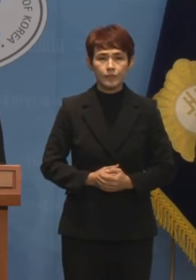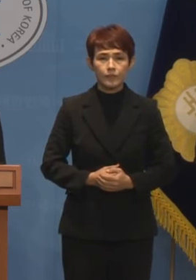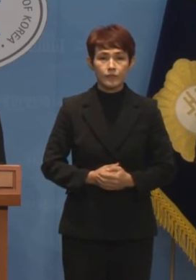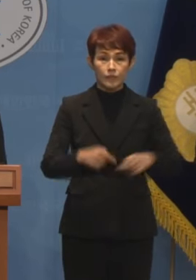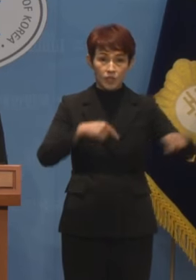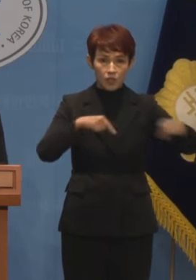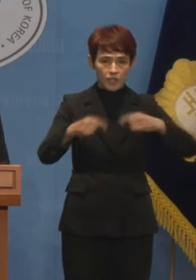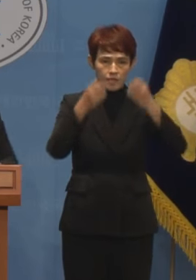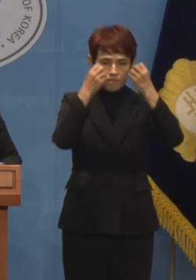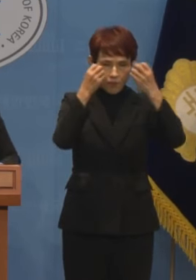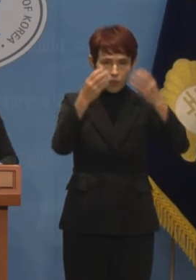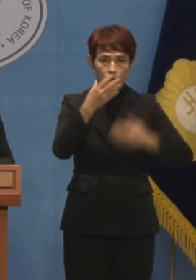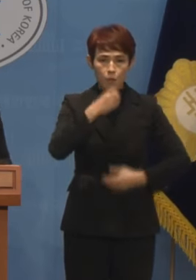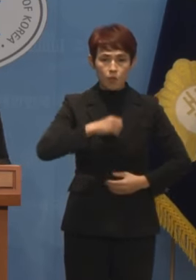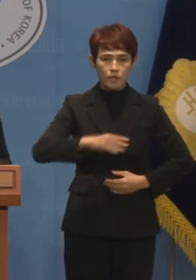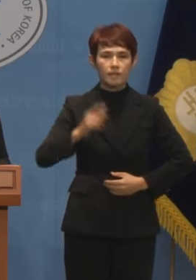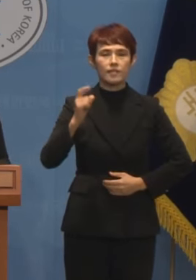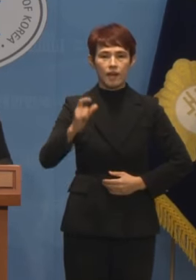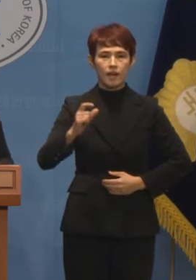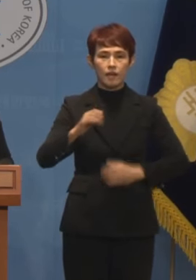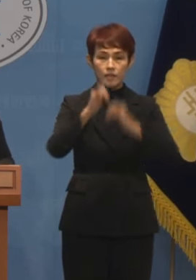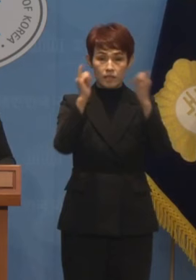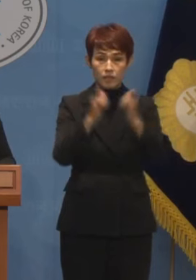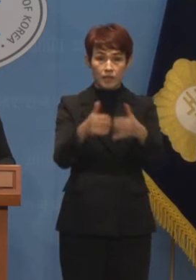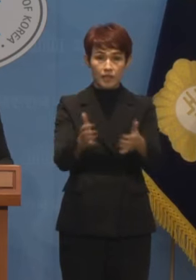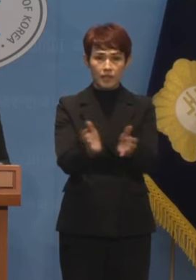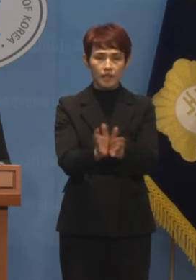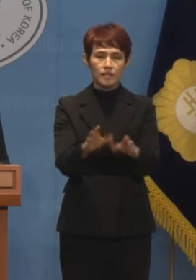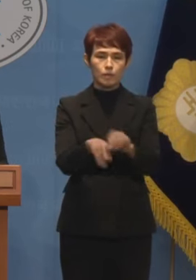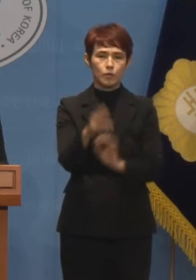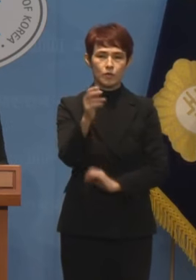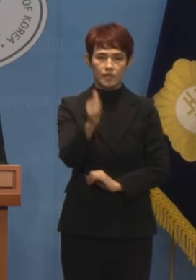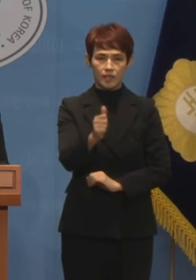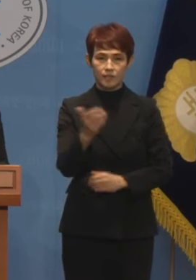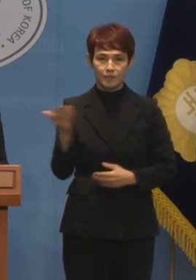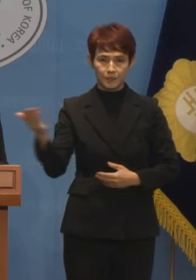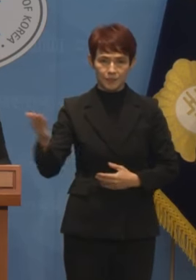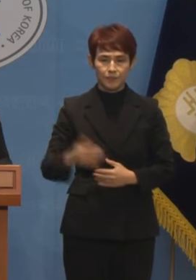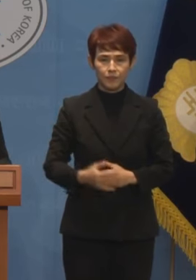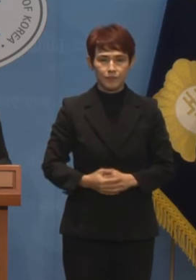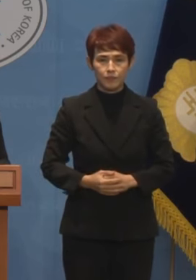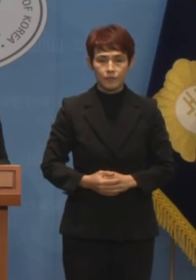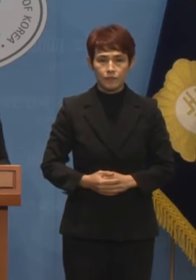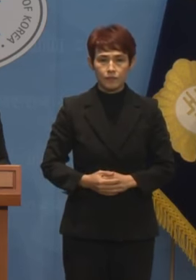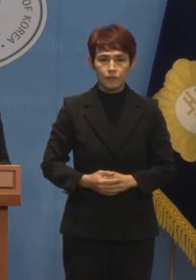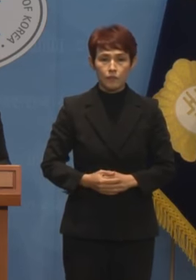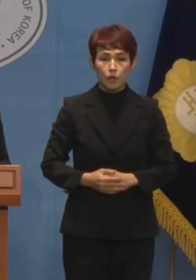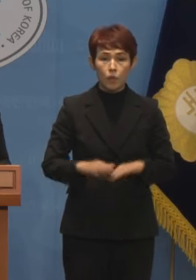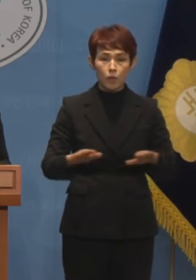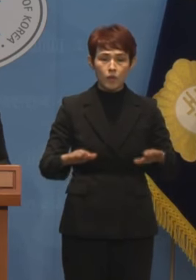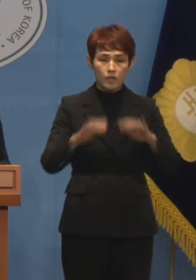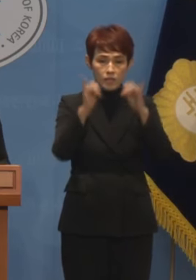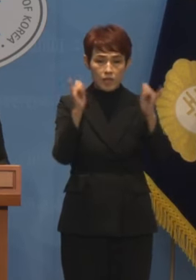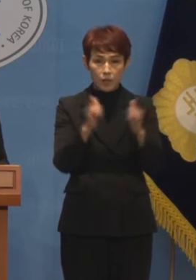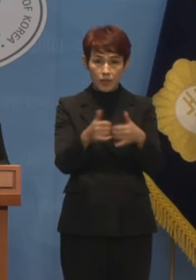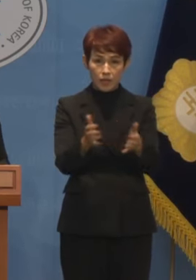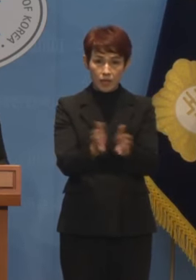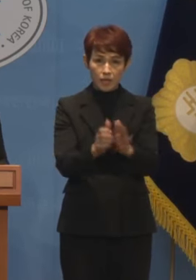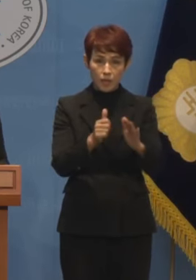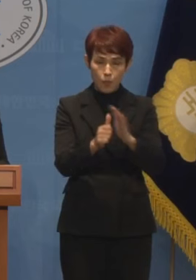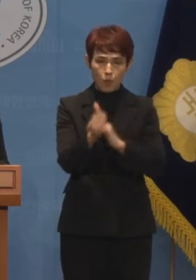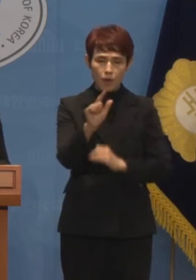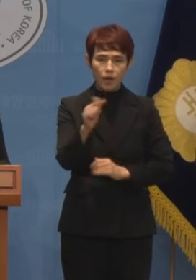정치를 새롭게, 복지를 강하게, 사회민주당 사무총장 김보경입니다. 금일 사회민주당 대표 한창민